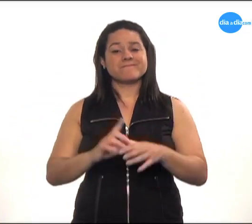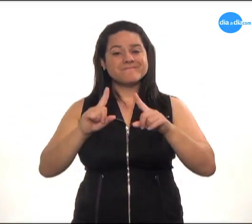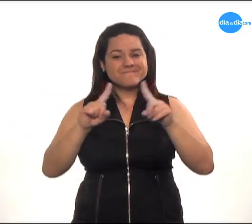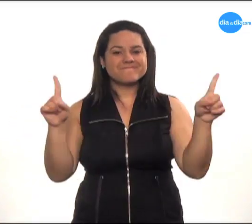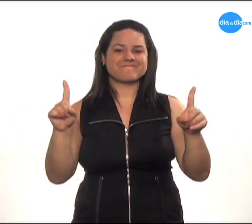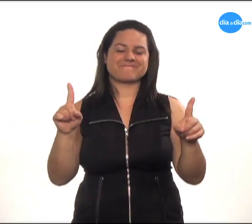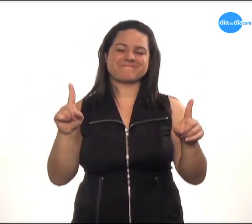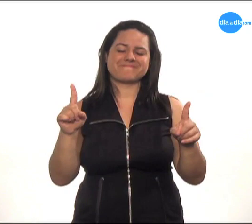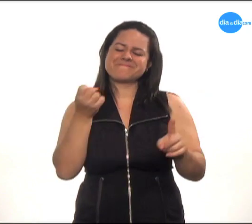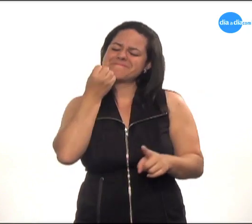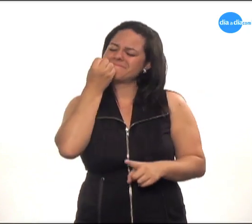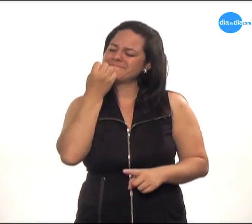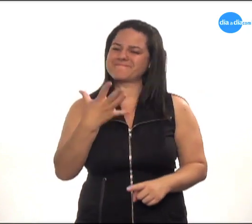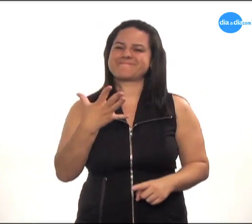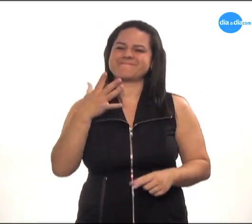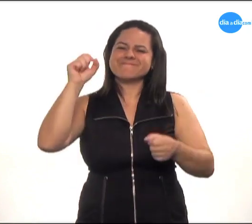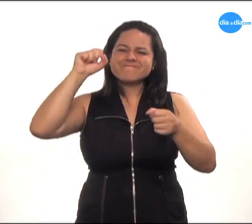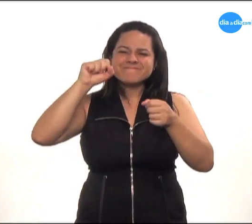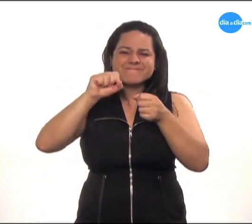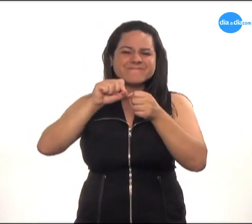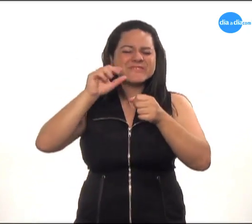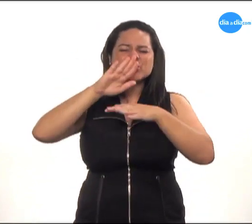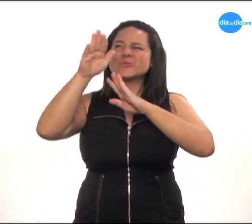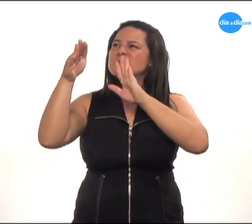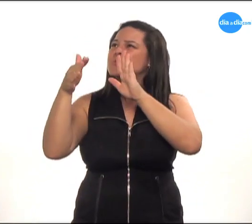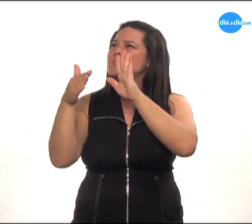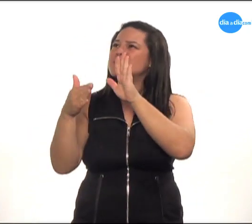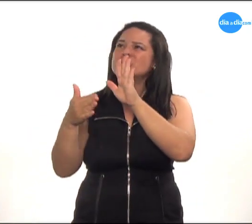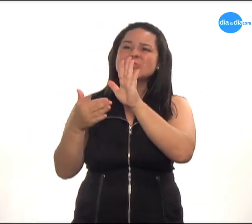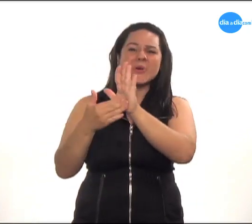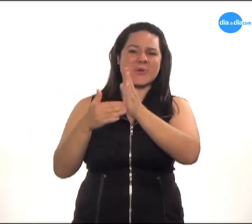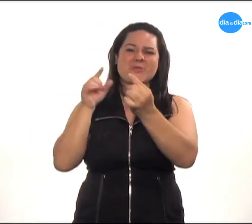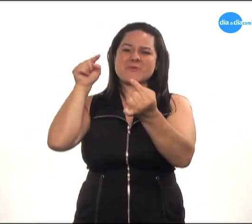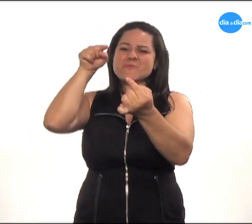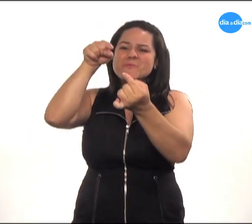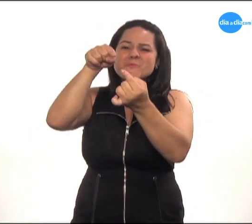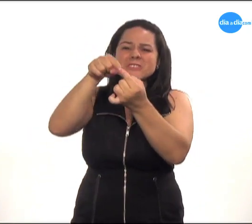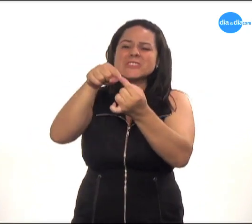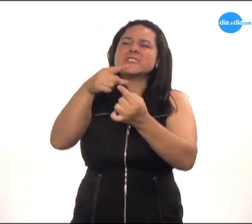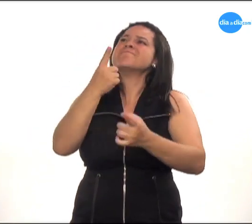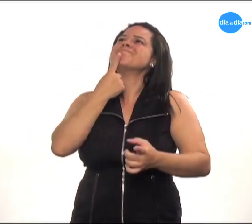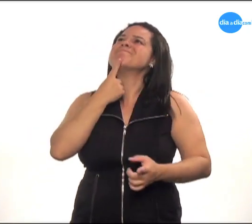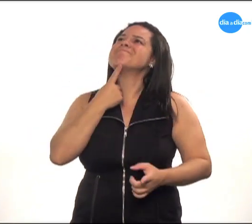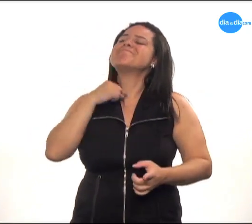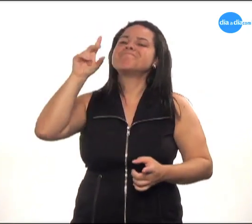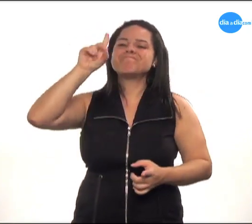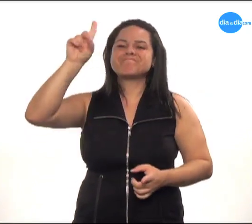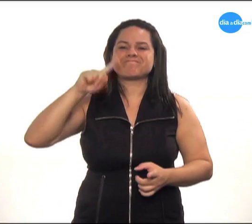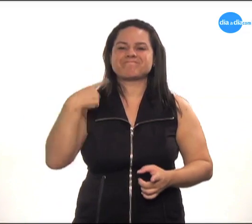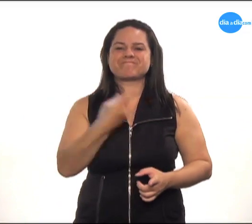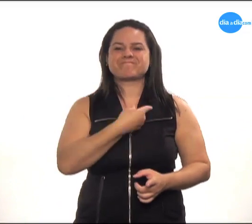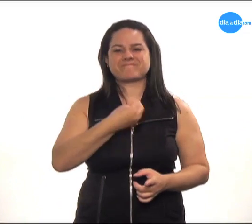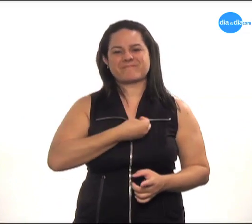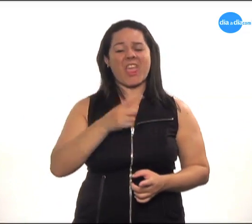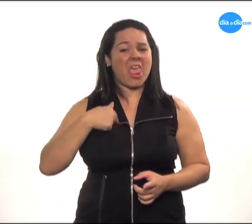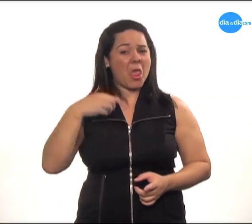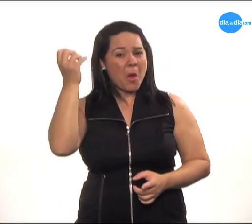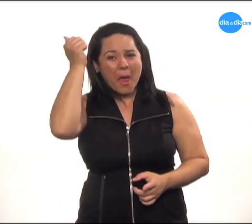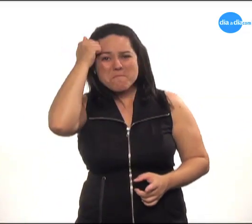Mas vale a pena cumprir todo o propósito de Deus para a nossa vida. Eu não me arrependo.